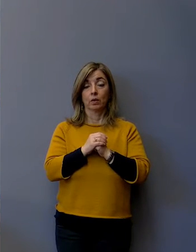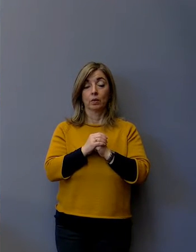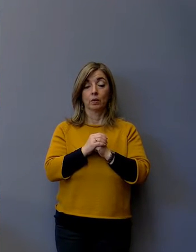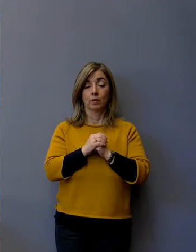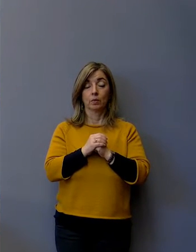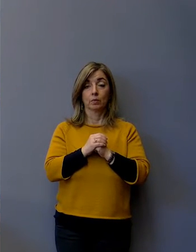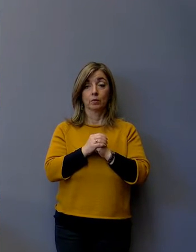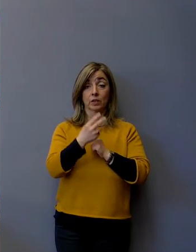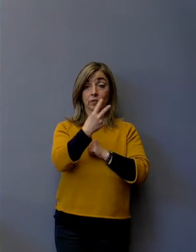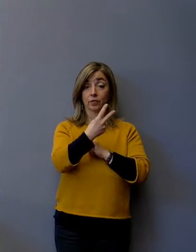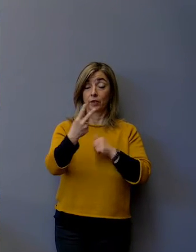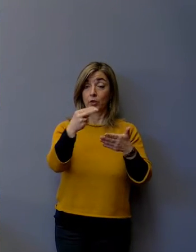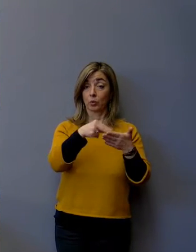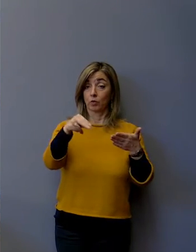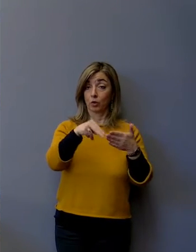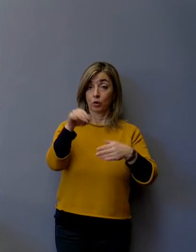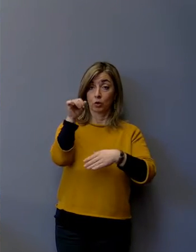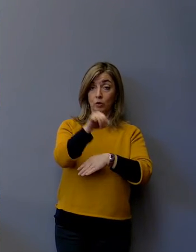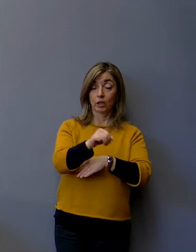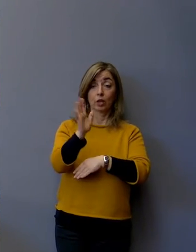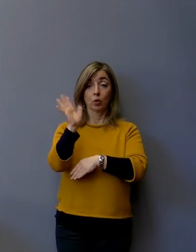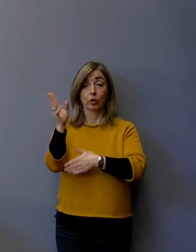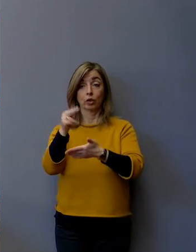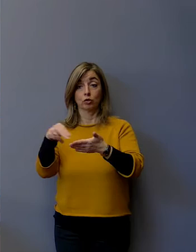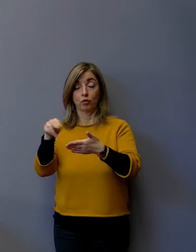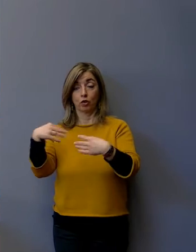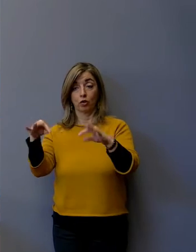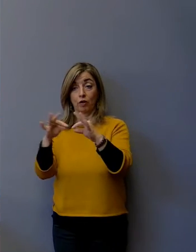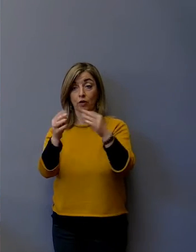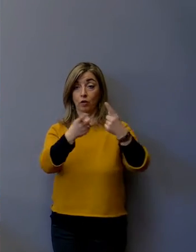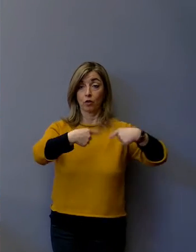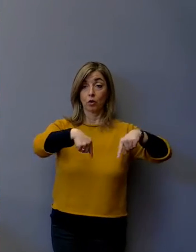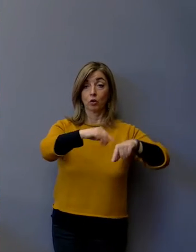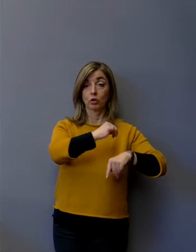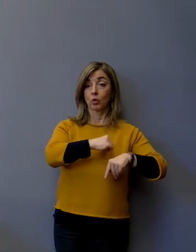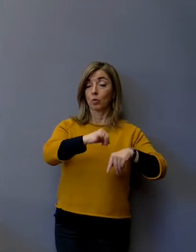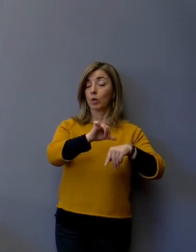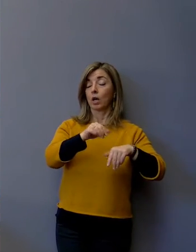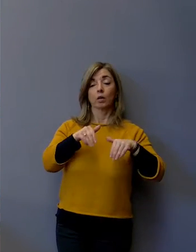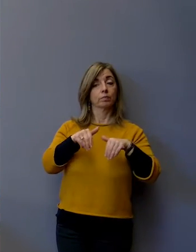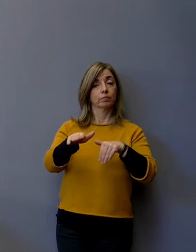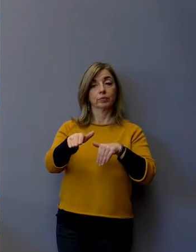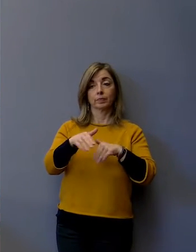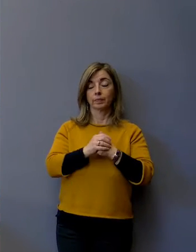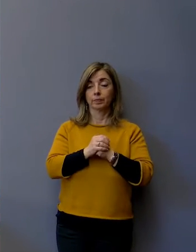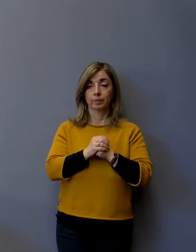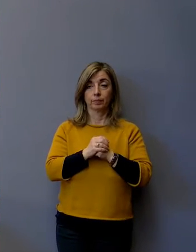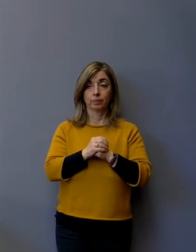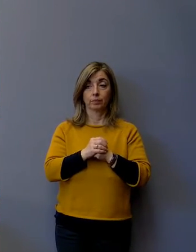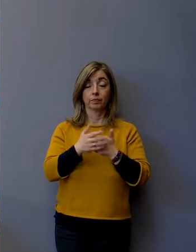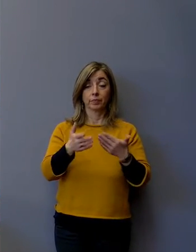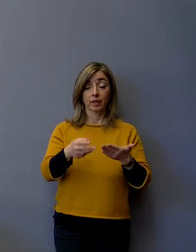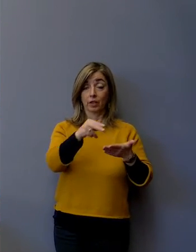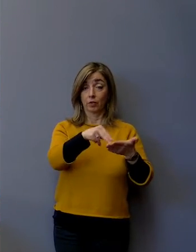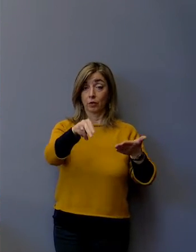22 voti contrari 15 favorevoli il consiglio comunale respinge pongo ora in votazione